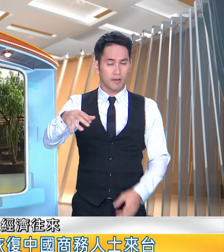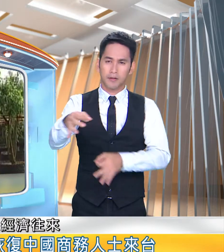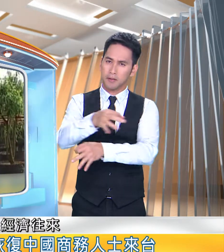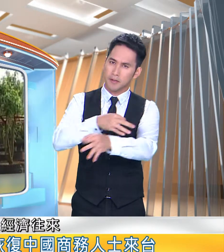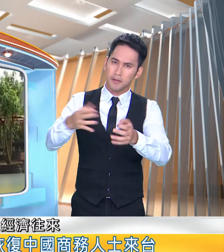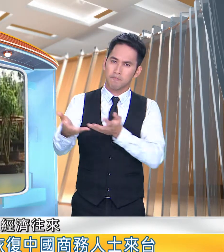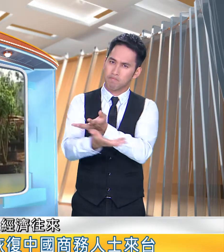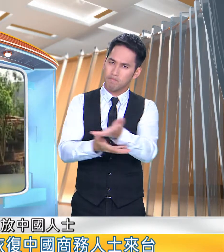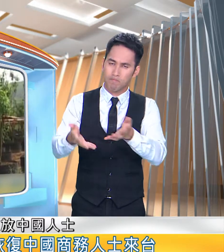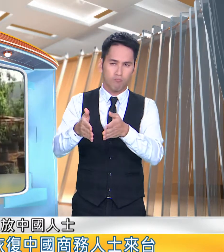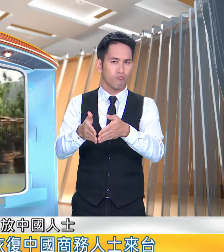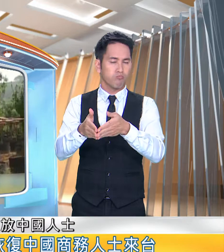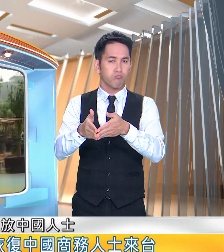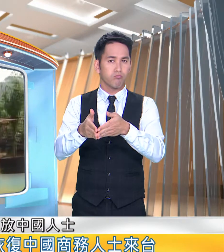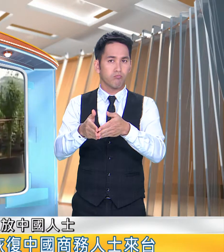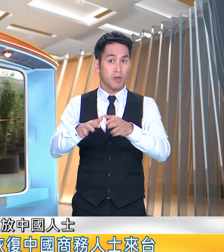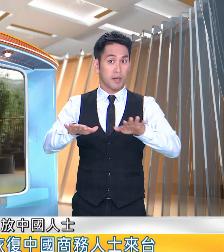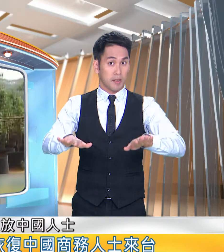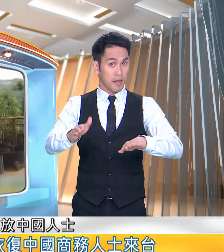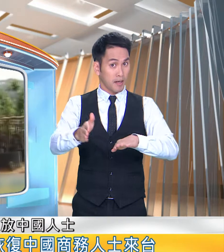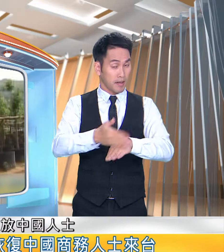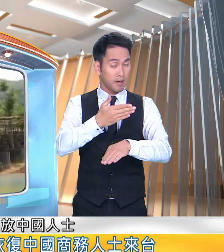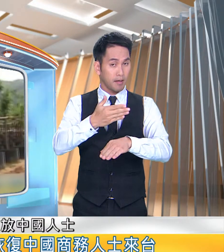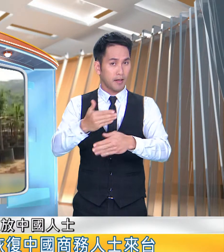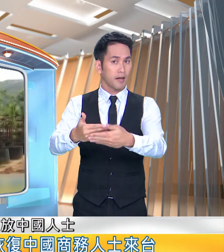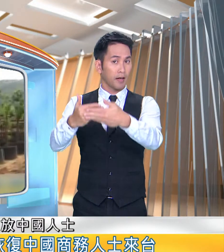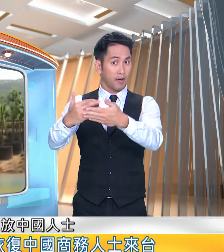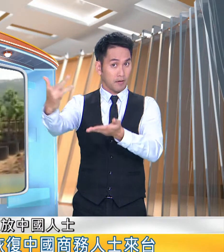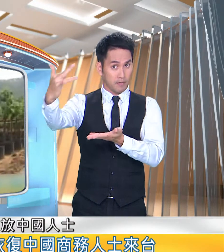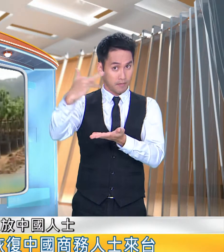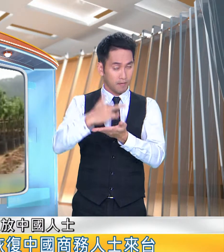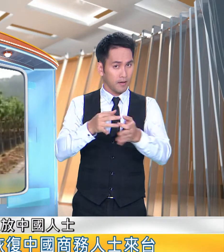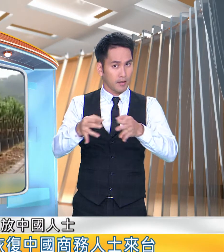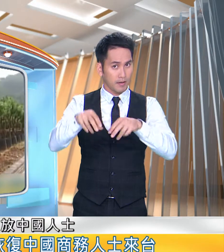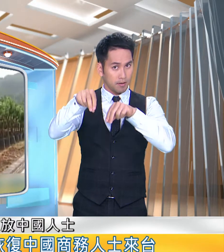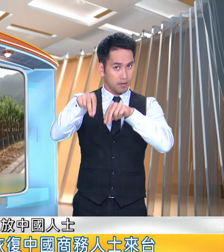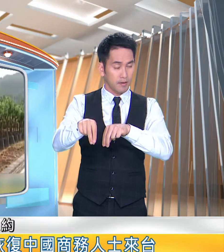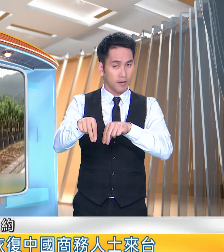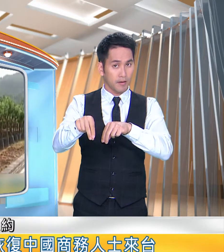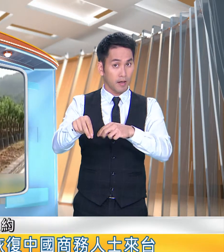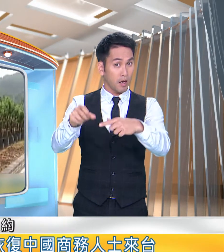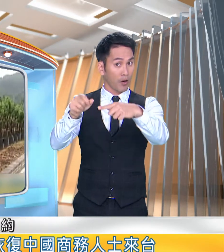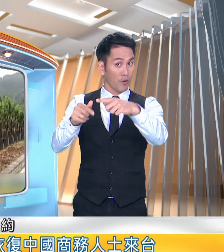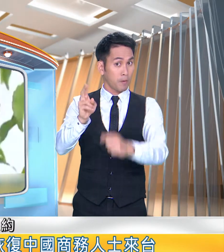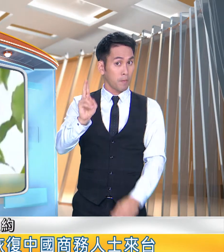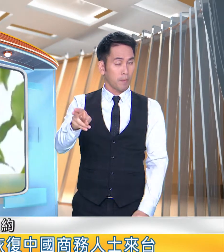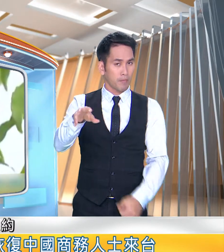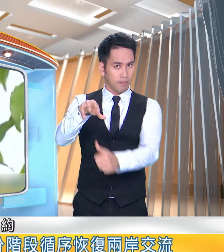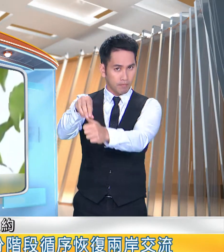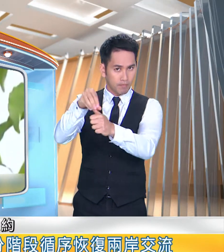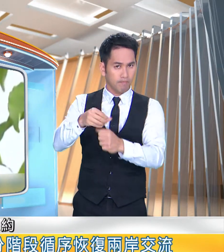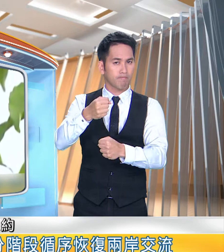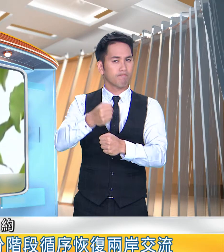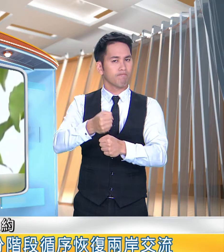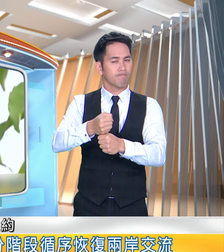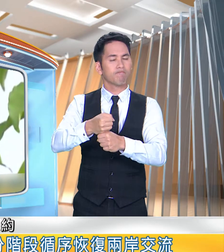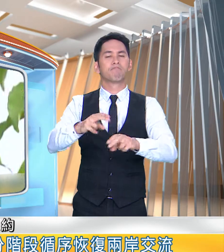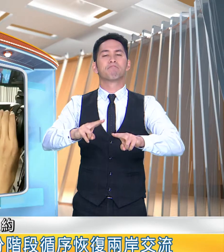来，所以从即日起开放中国人士来台从事商务履约或是跨